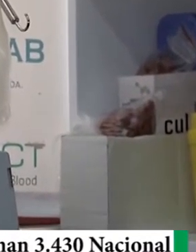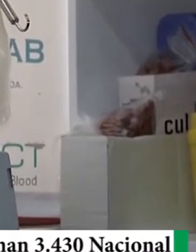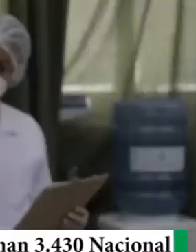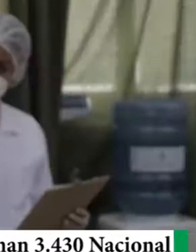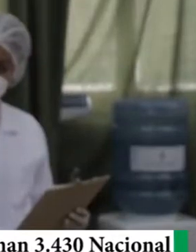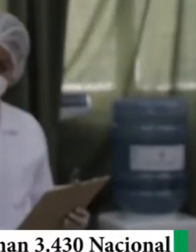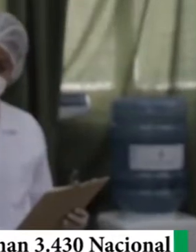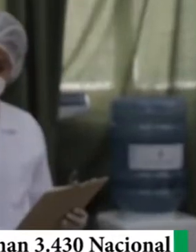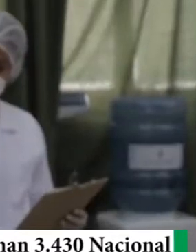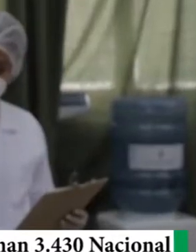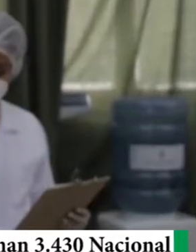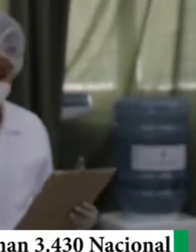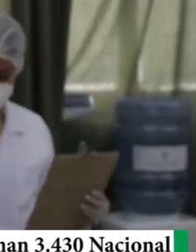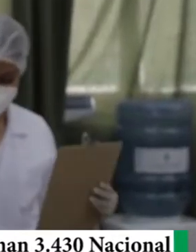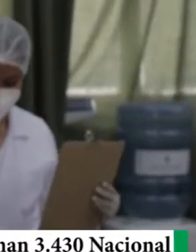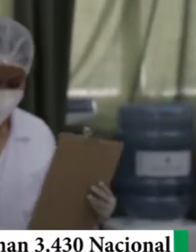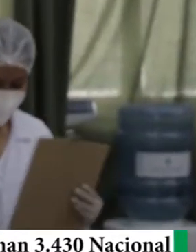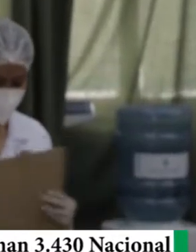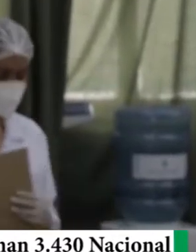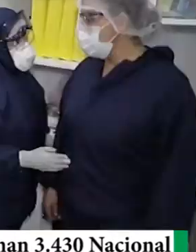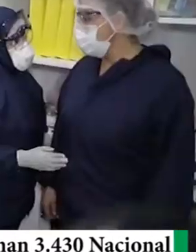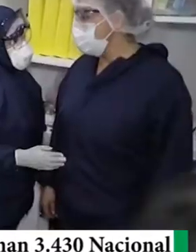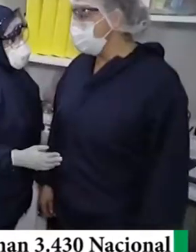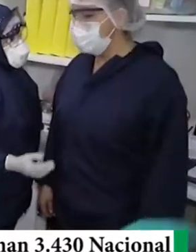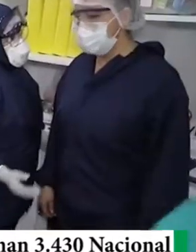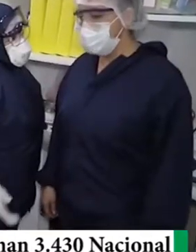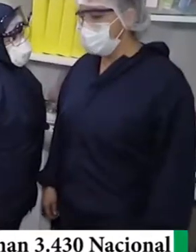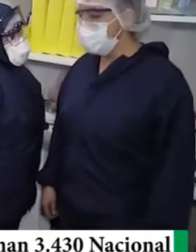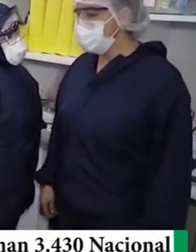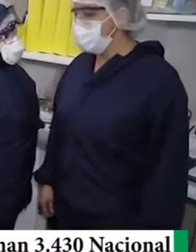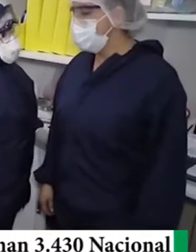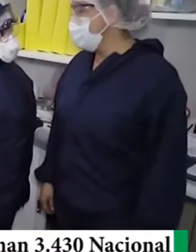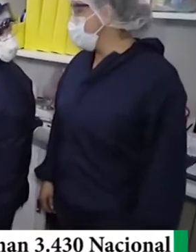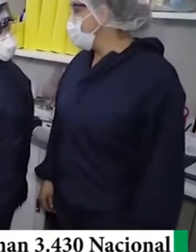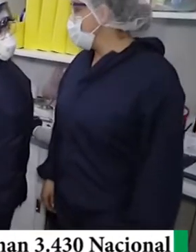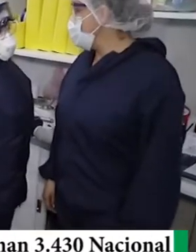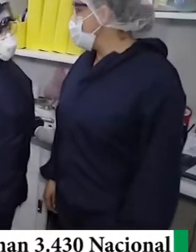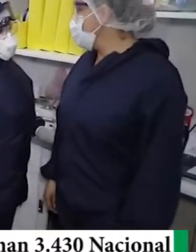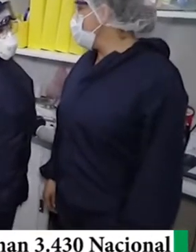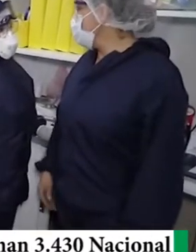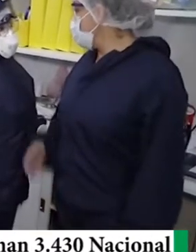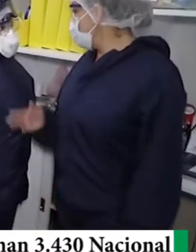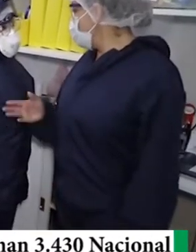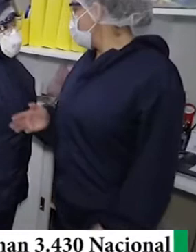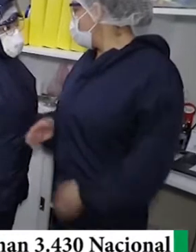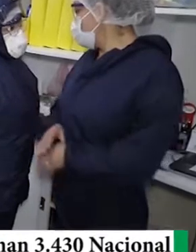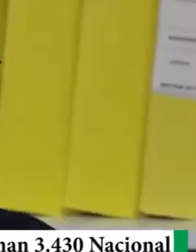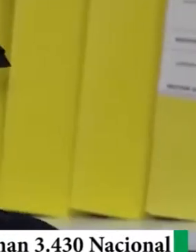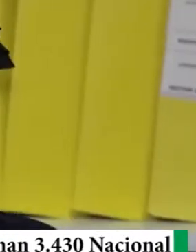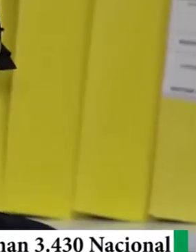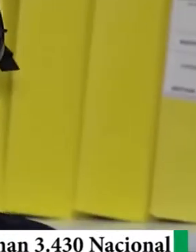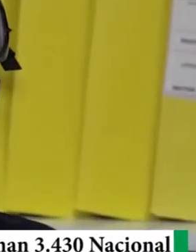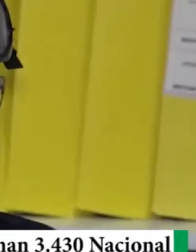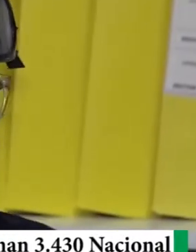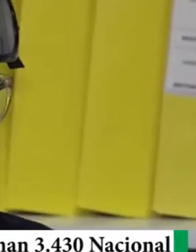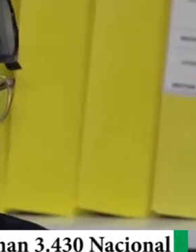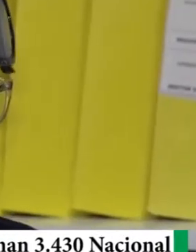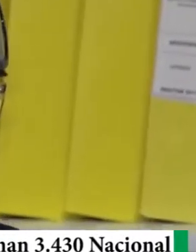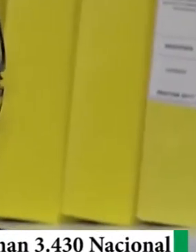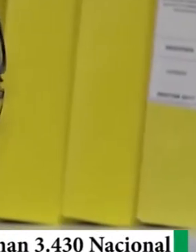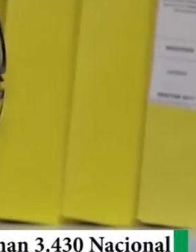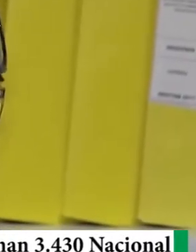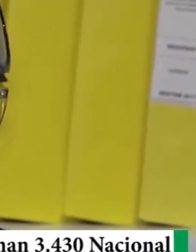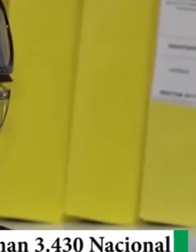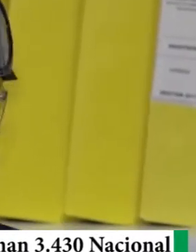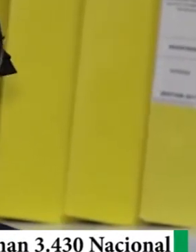no tenemos más otro equipo y además en el día solamente hacemos todo el día